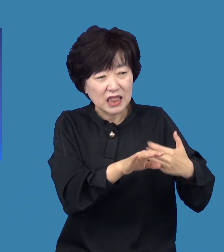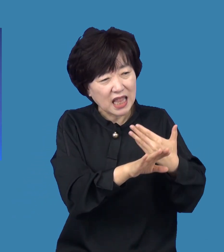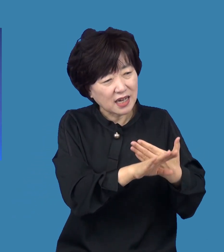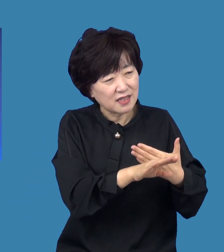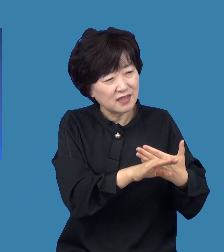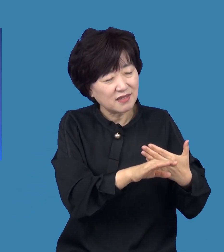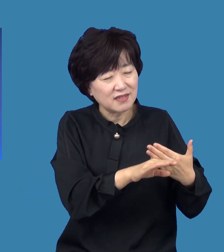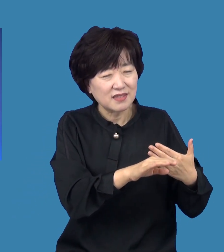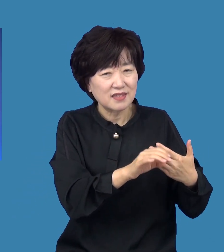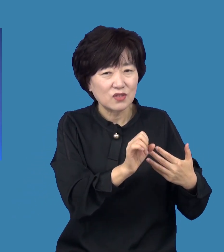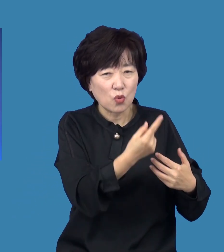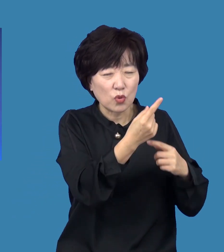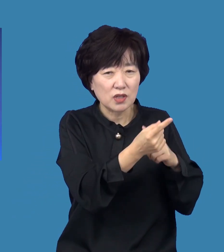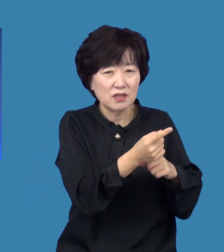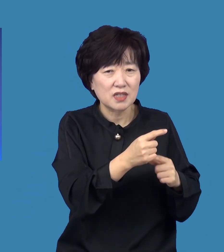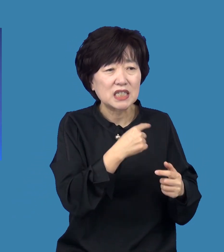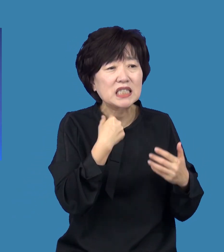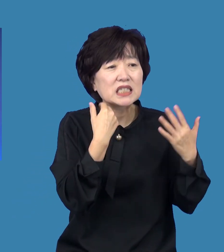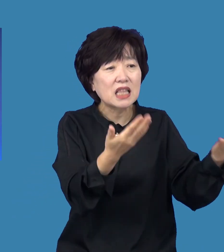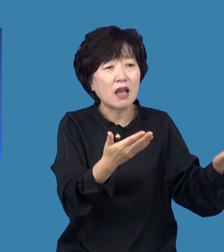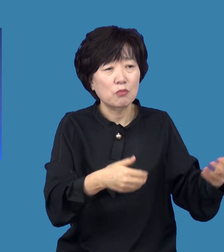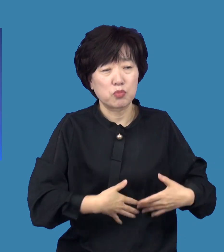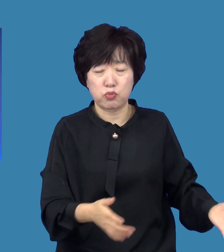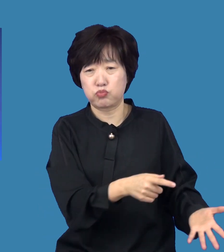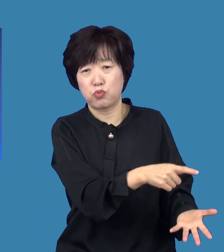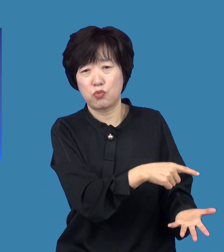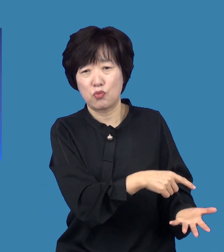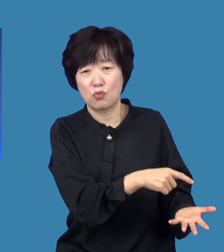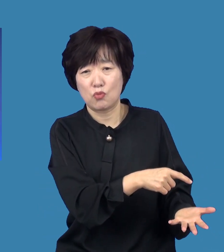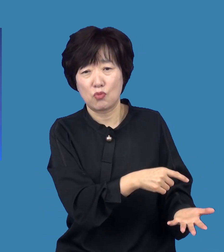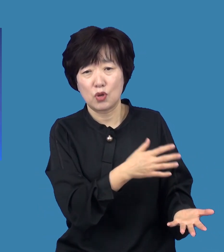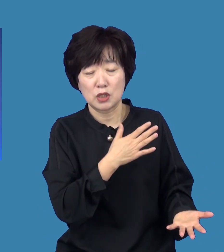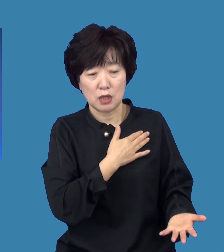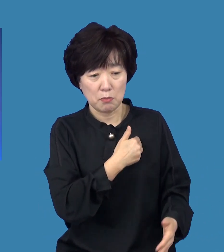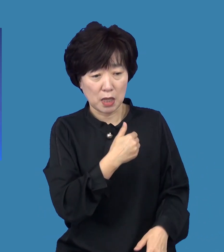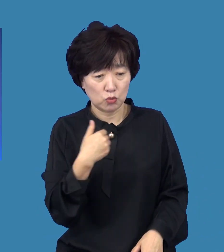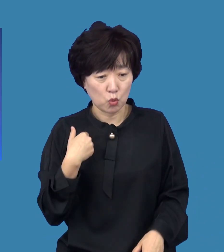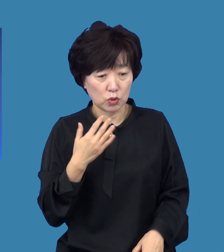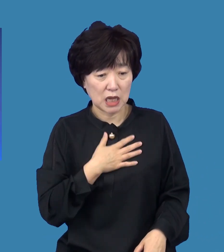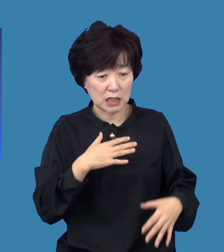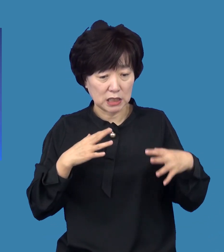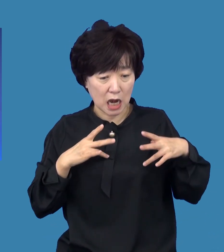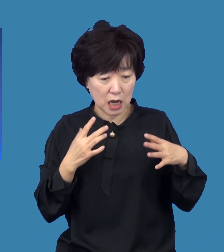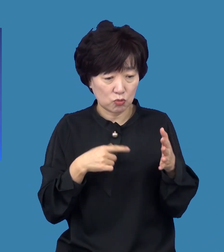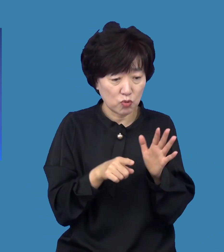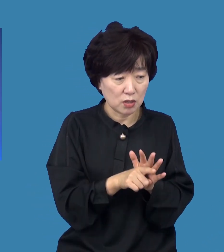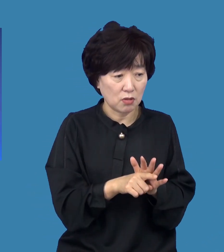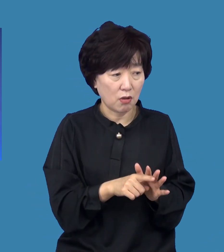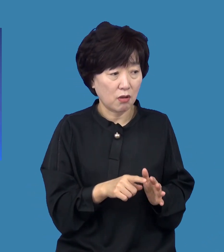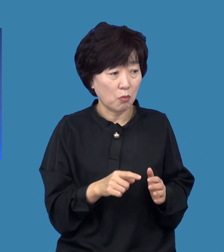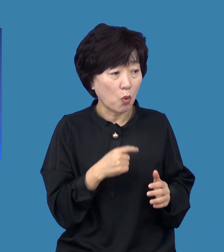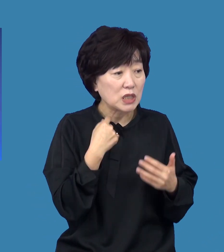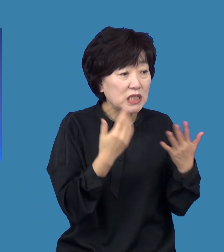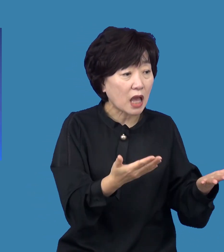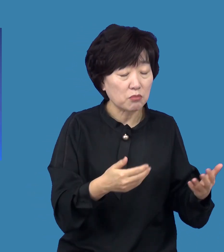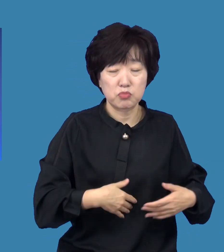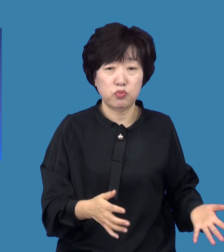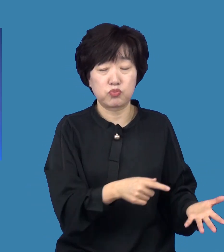아무런 희생도 요구되지 않습니다. 잘 보세요. 자기 만족, 자기 자랑, 등 종교적인 아무런 희생이 요구되는 게